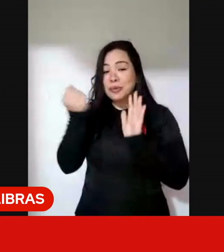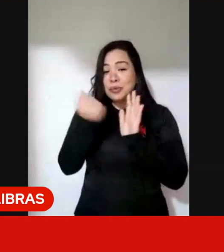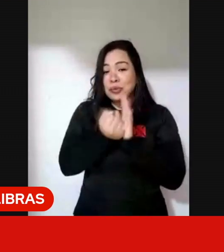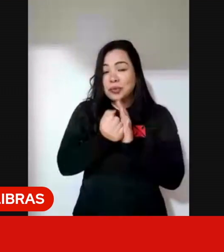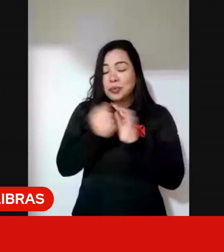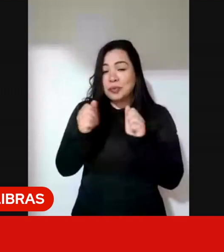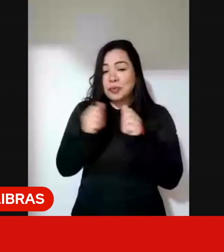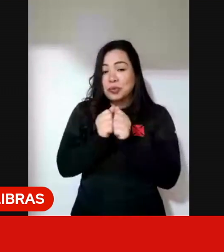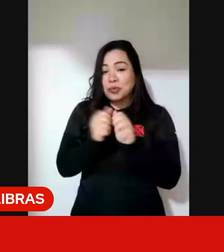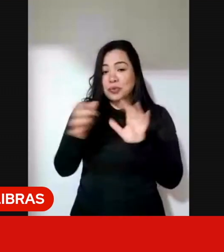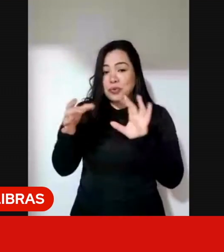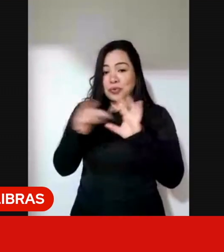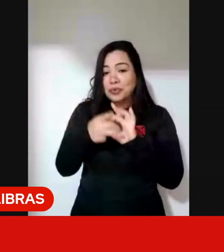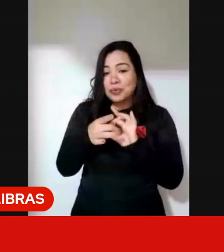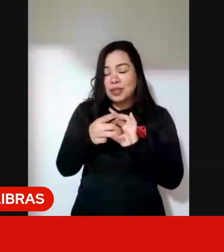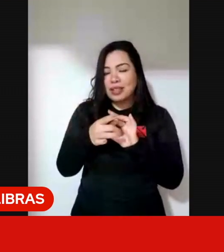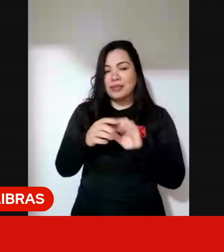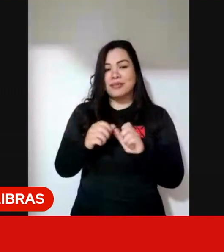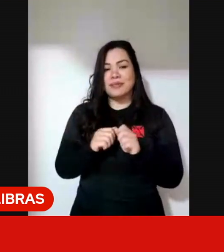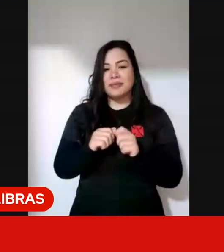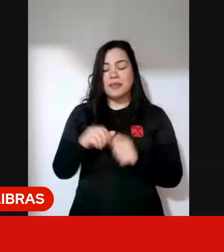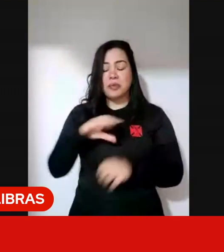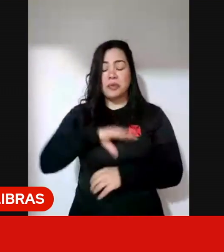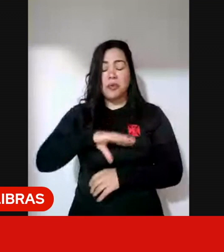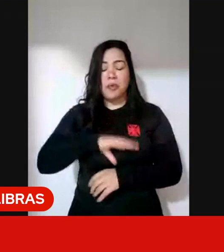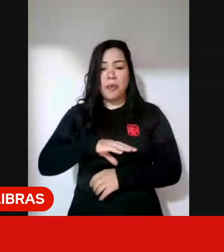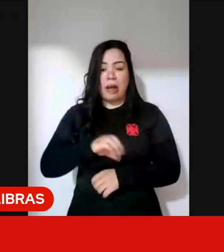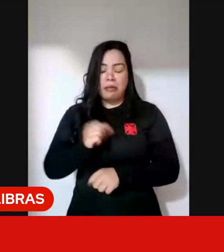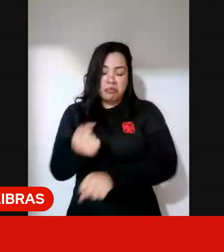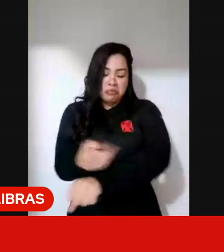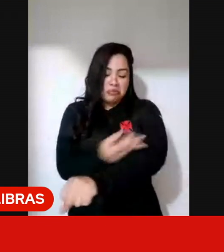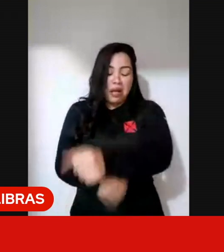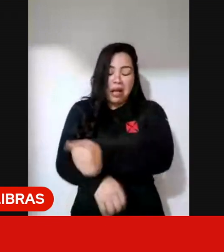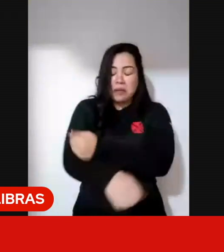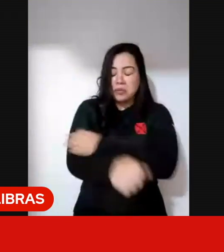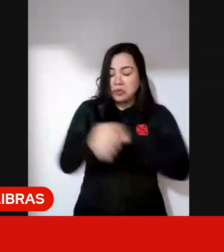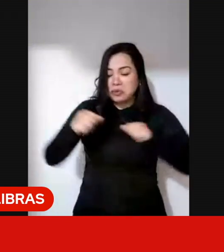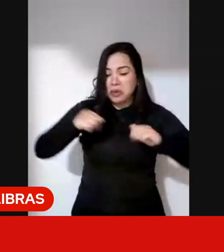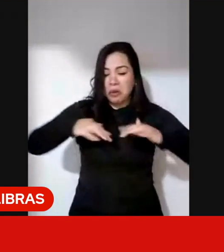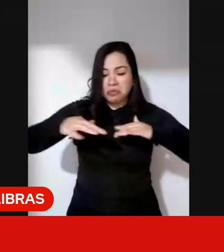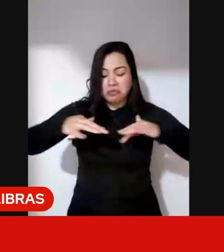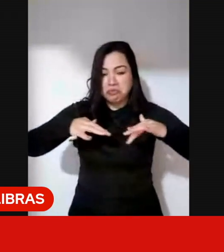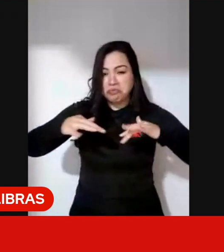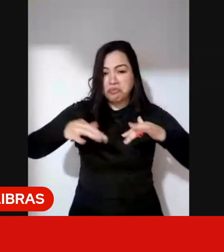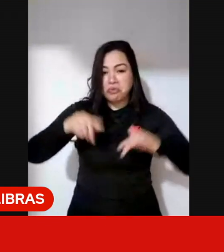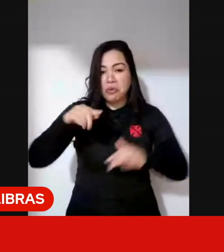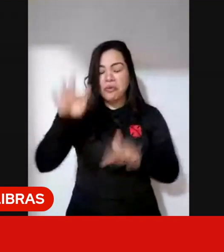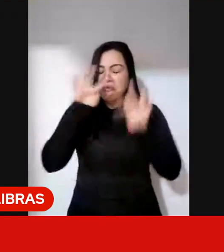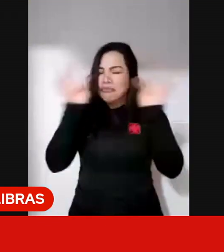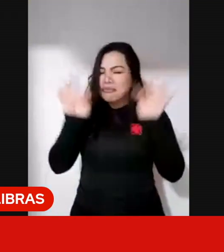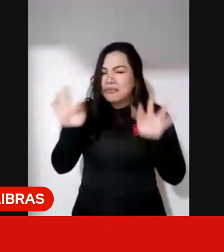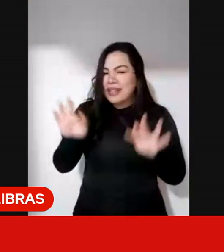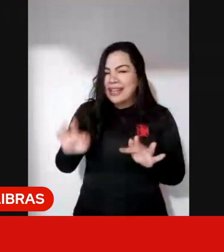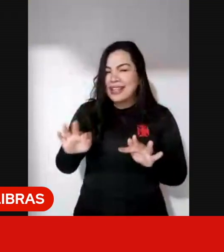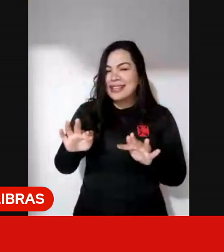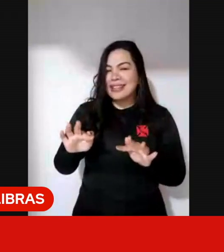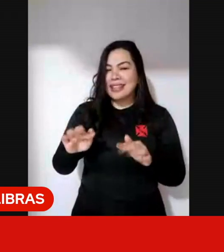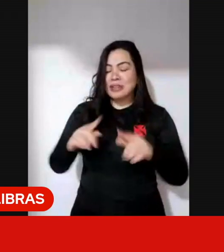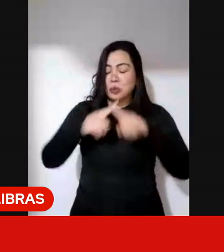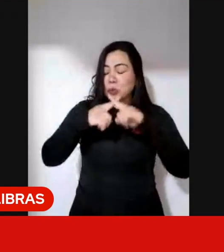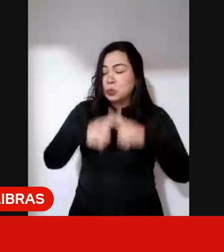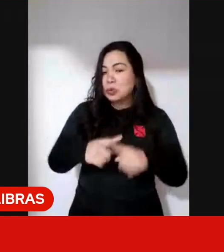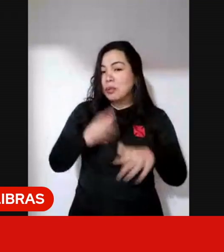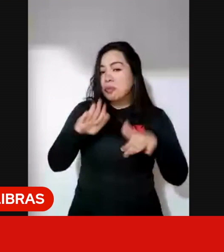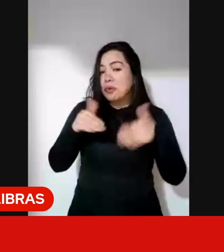Vasco. Pode ser de emoção, de um jogo que você ficou muito feliz, de um campeonato,